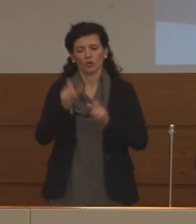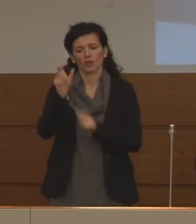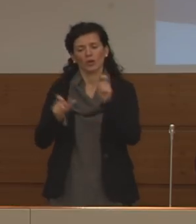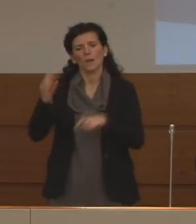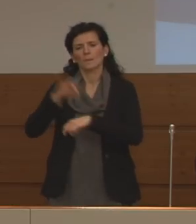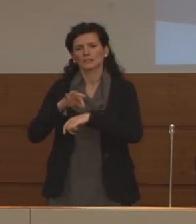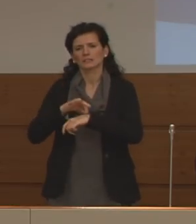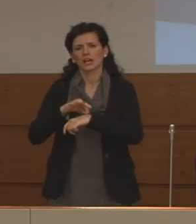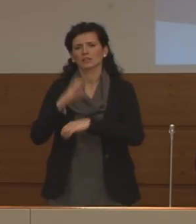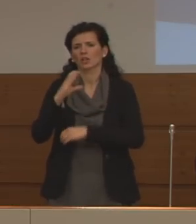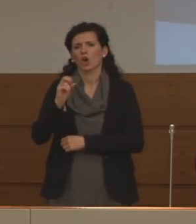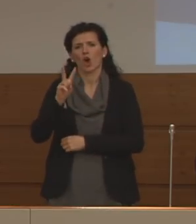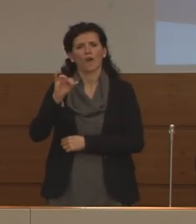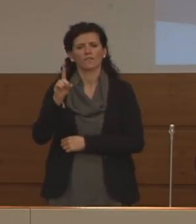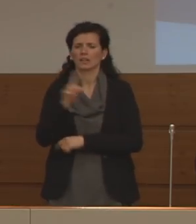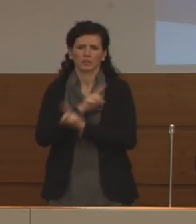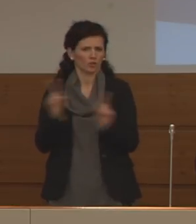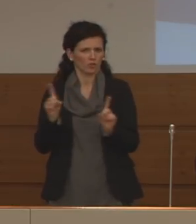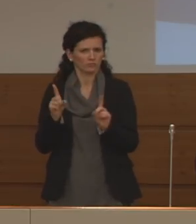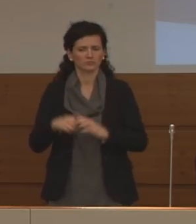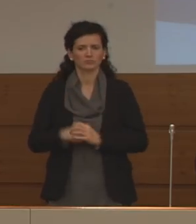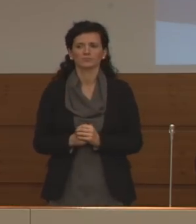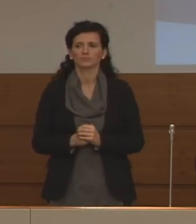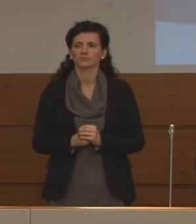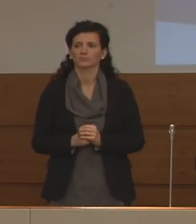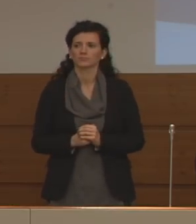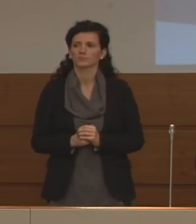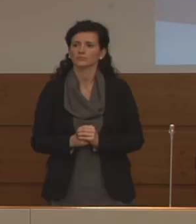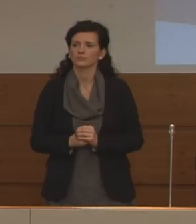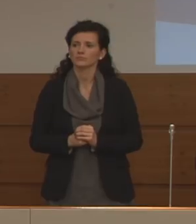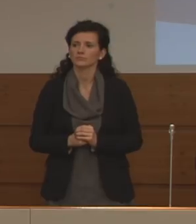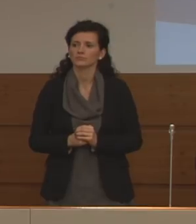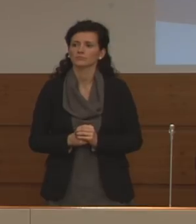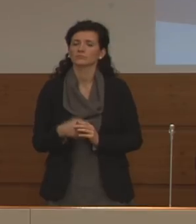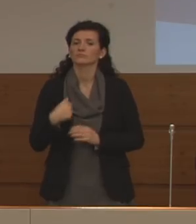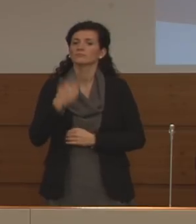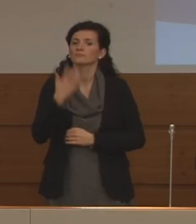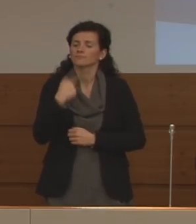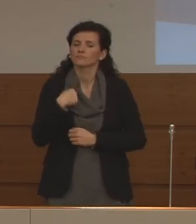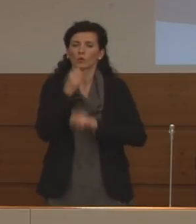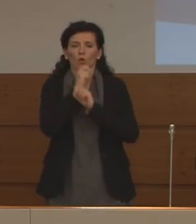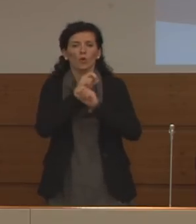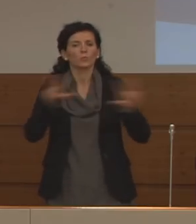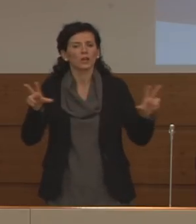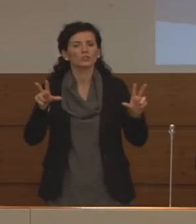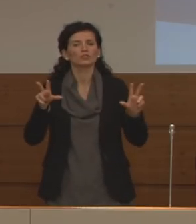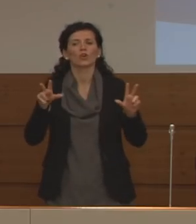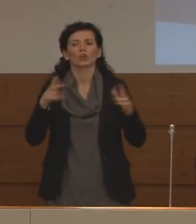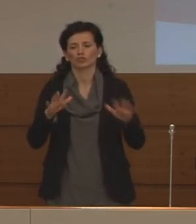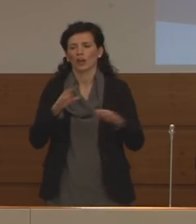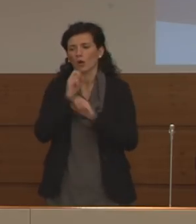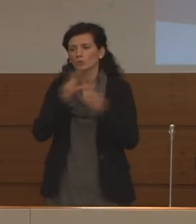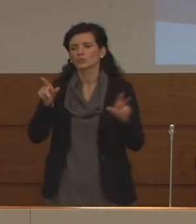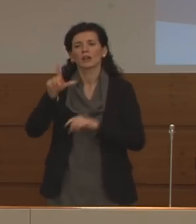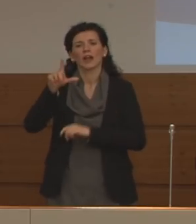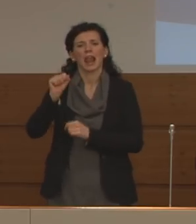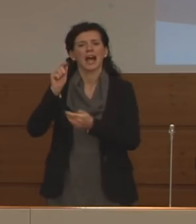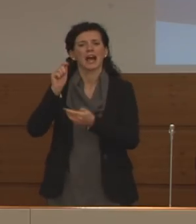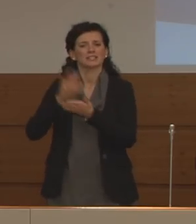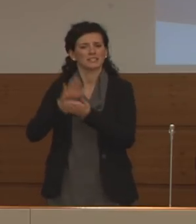covip permettetemi anche di dare una comunicazione che abbiamo dato alla stampa come sapete oggi